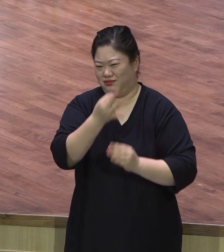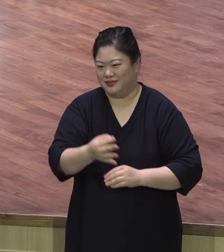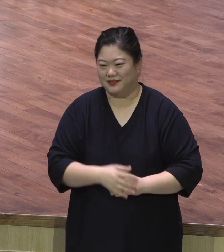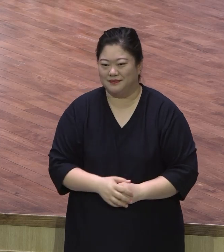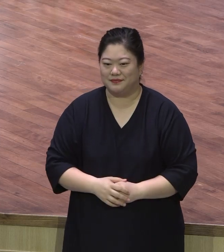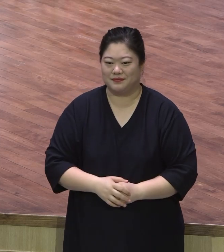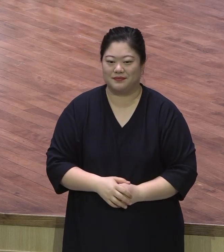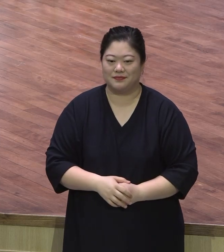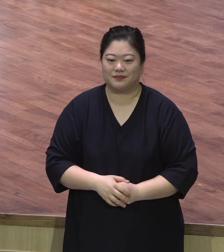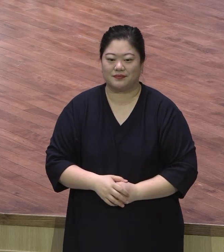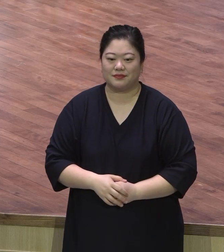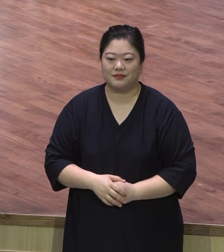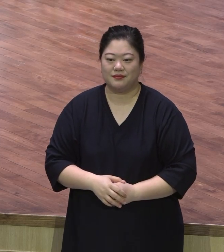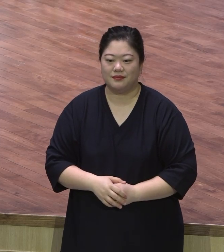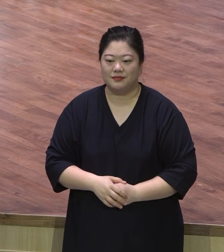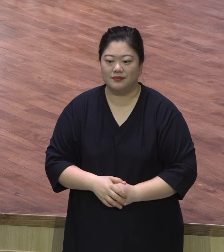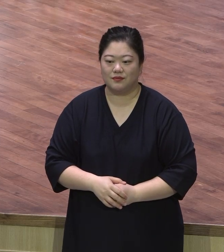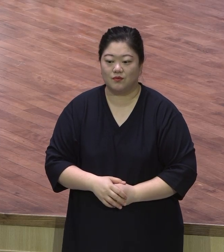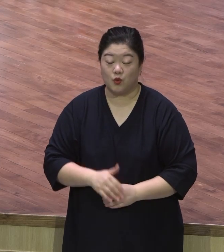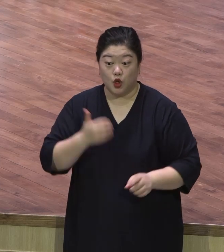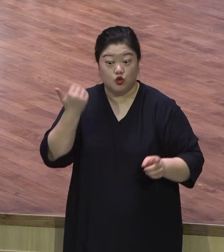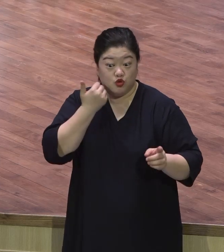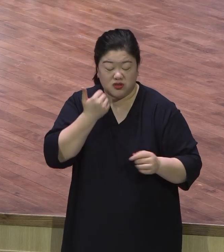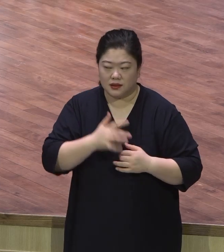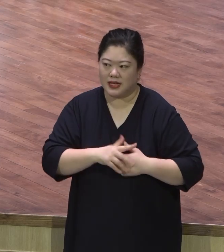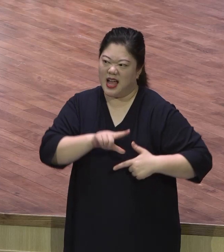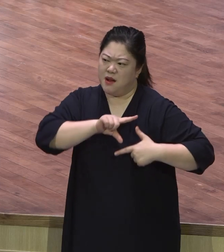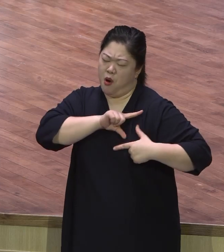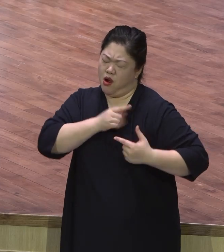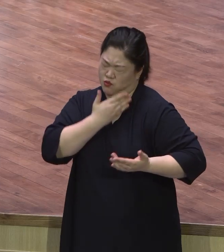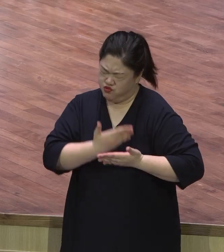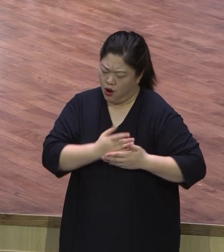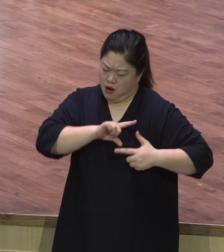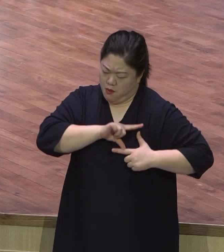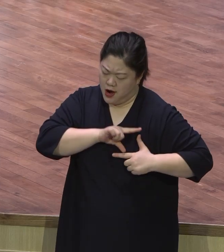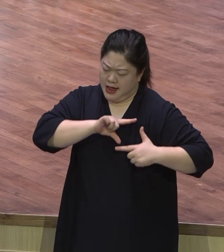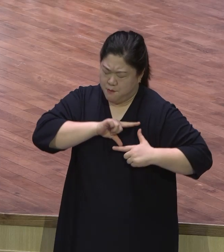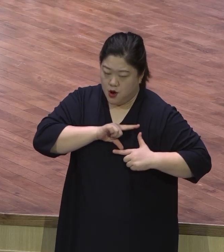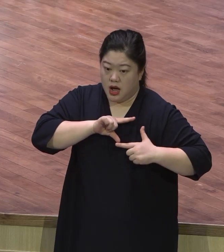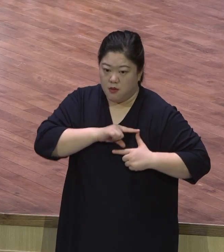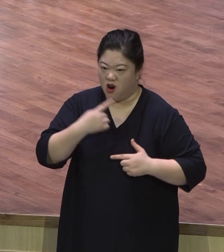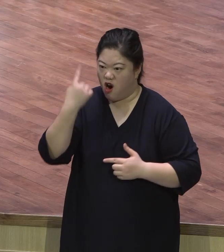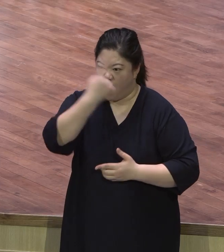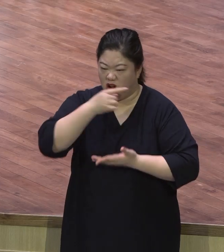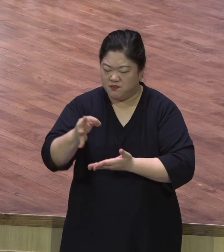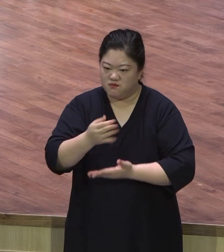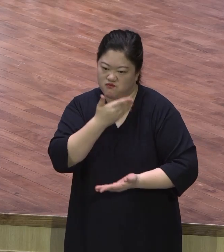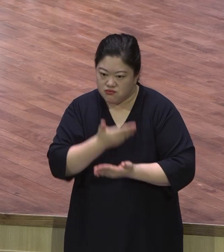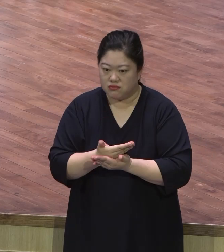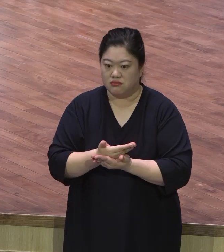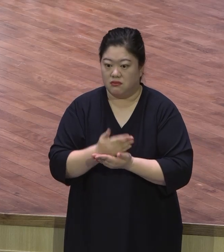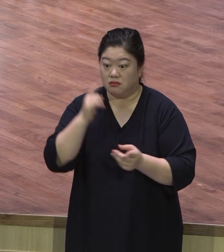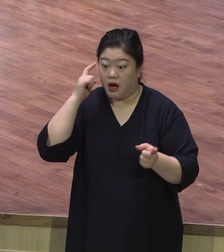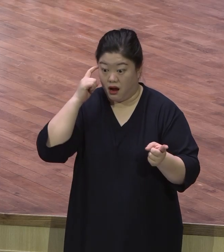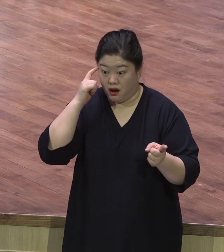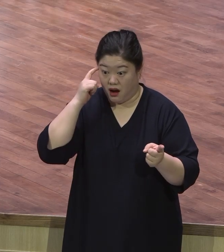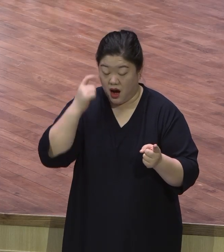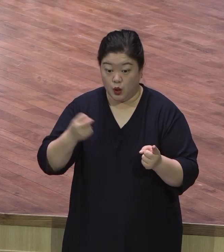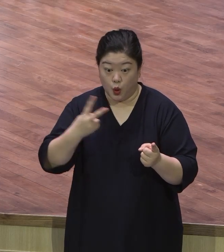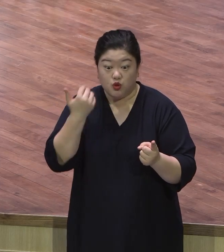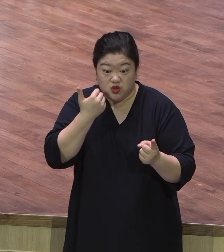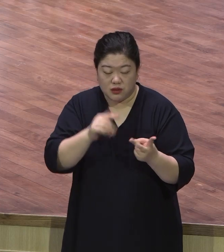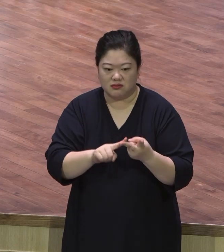그거. 어떤 사람은 부와 명예. 이걸 보물로 생각하죠. 명예. 또 어떤 사람은